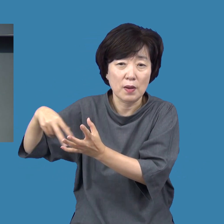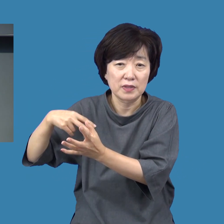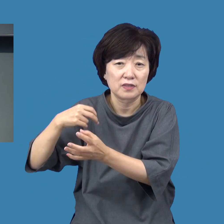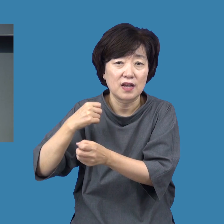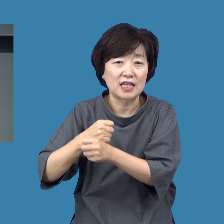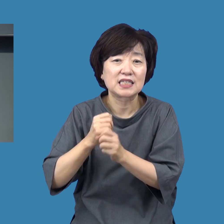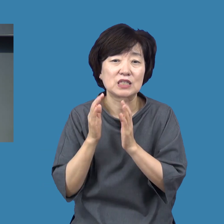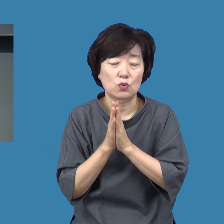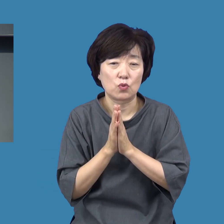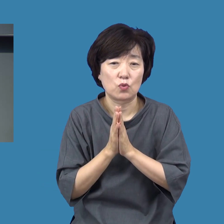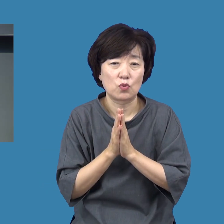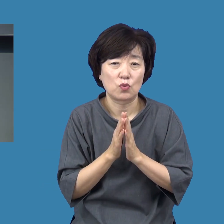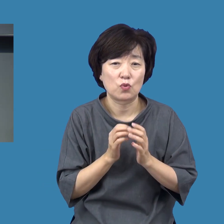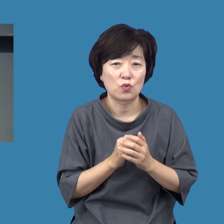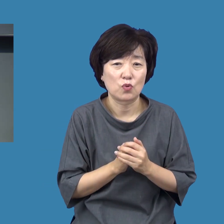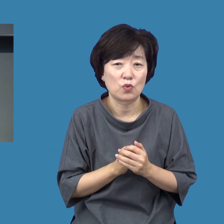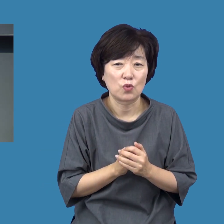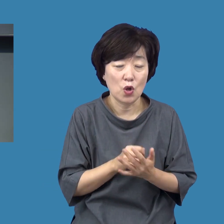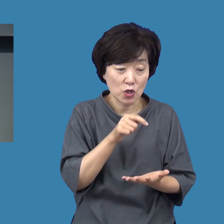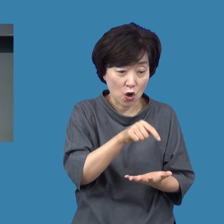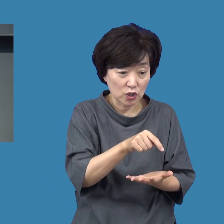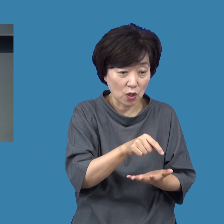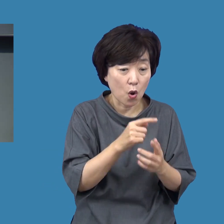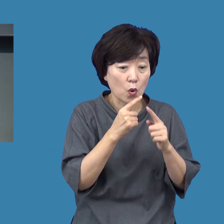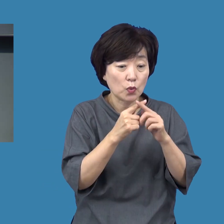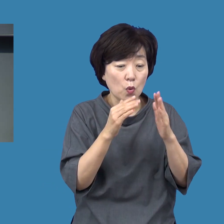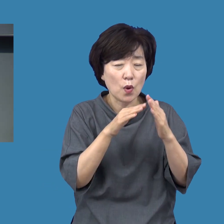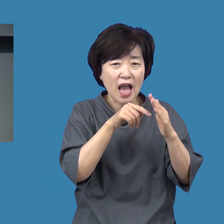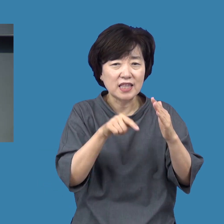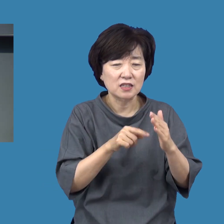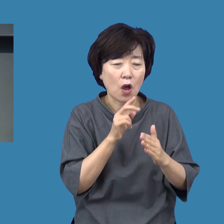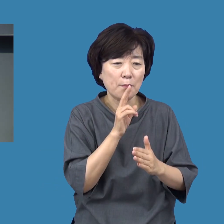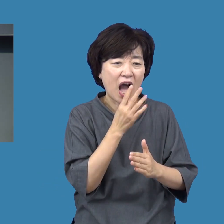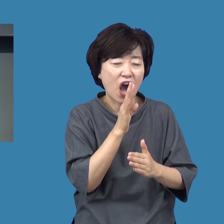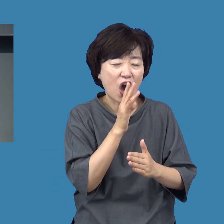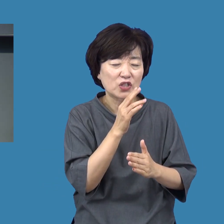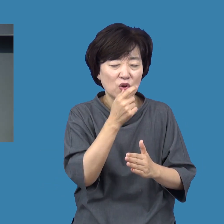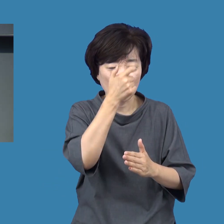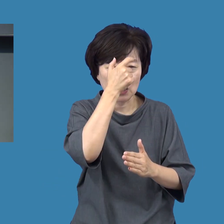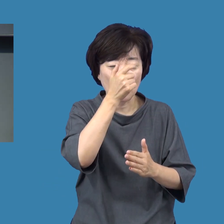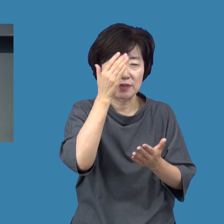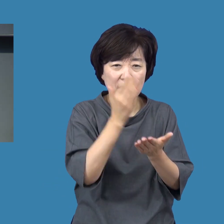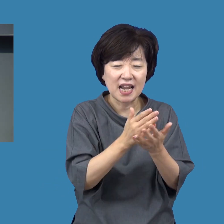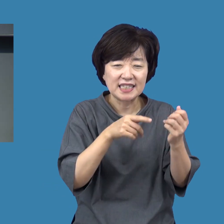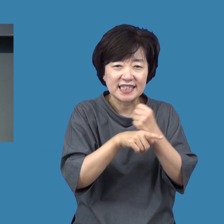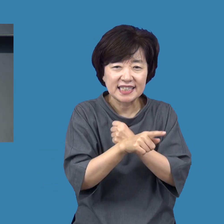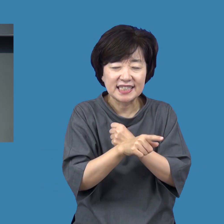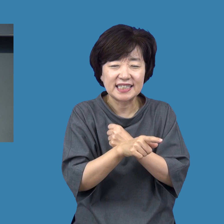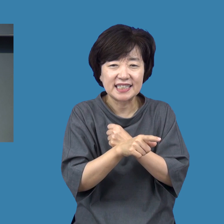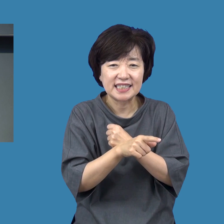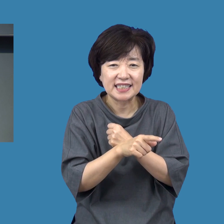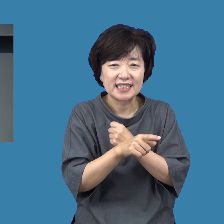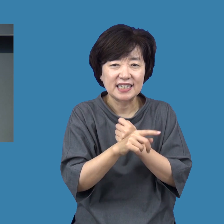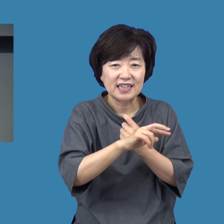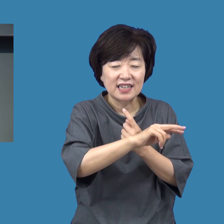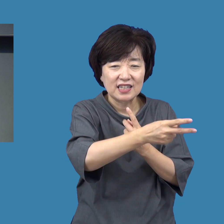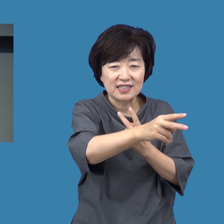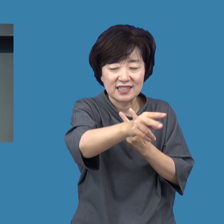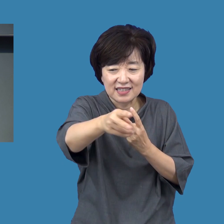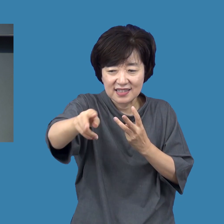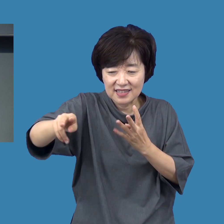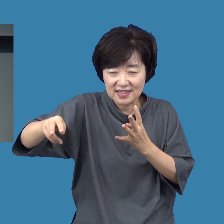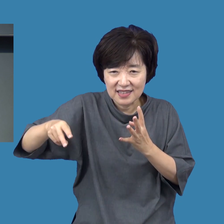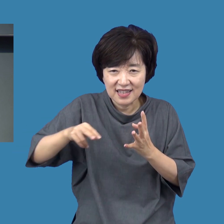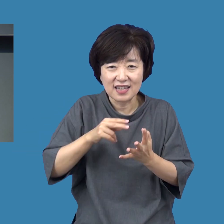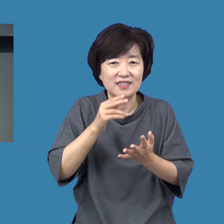그러니까 여기서 이제 사용한 교회에서는 방언으로 기도하지 말라는 뜻은 그런 포맷에서 방언으로 기도하지 말라는 거예요.